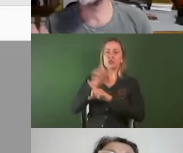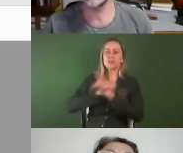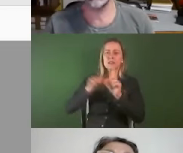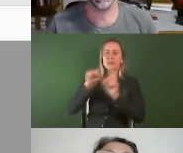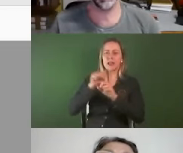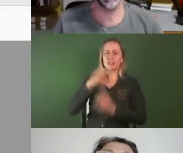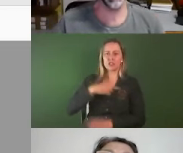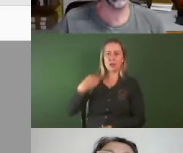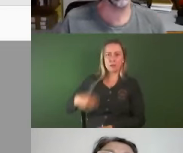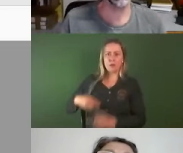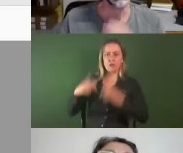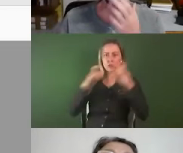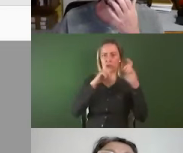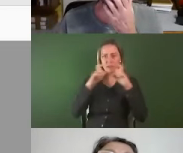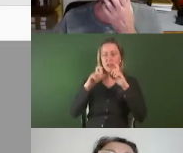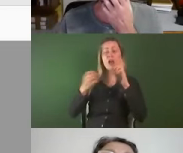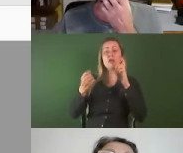japonesa aparece.